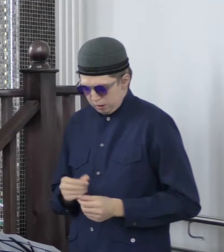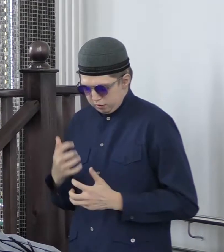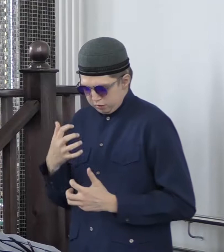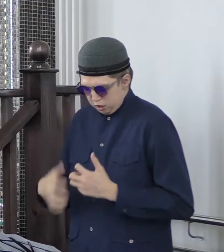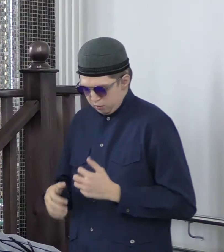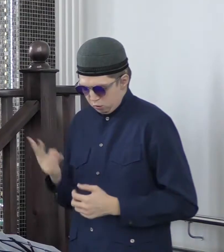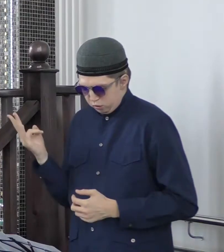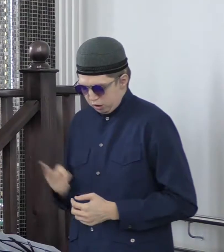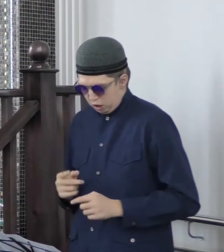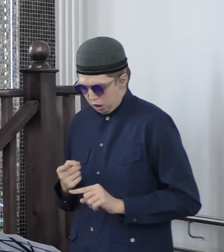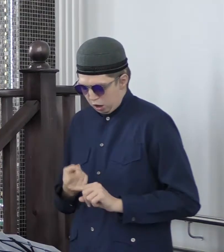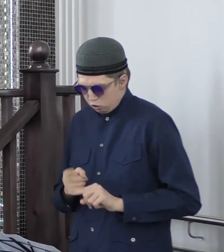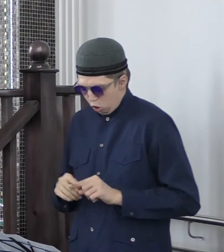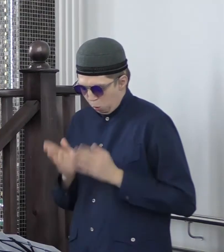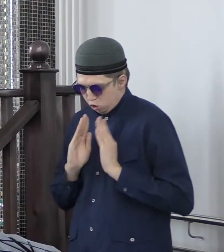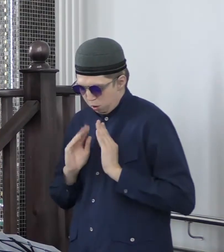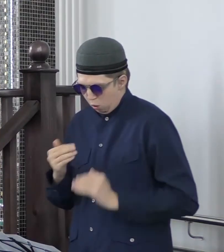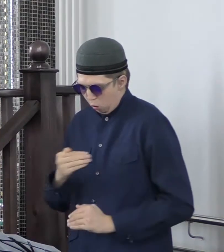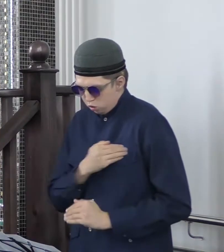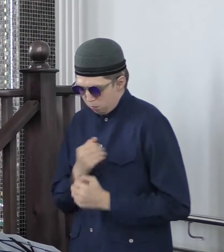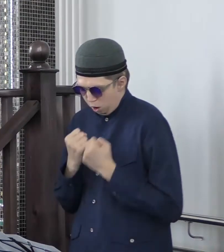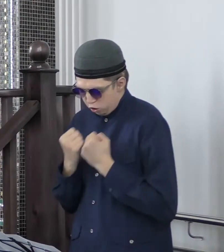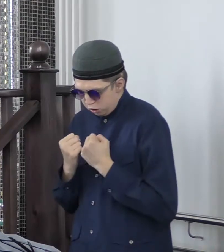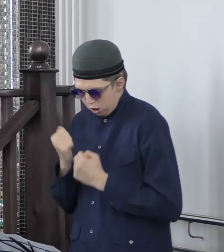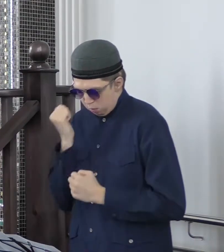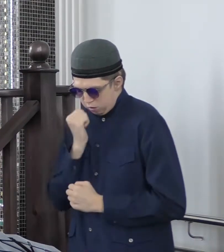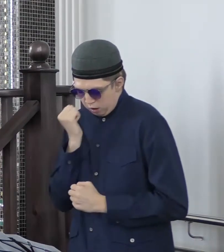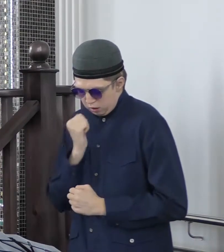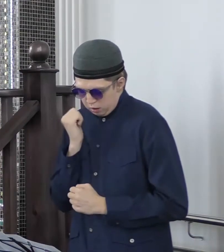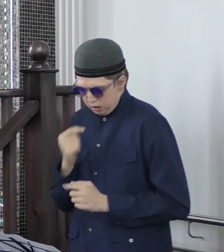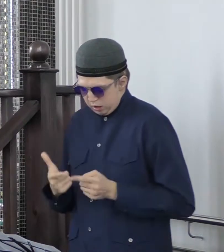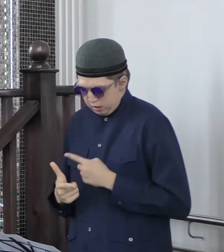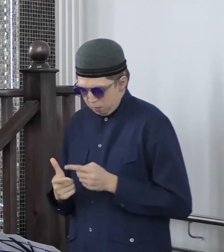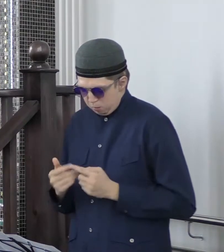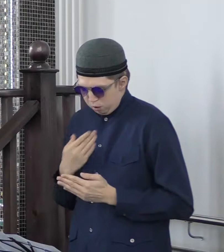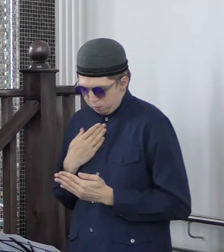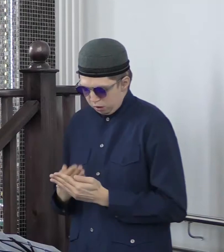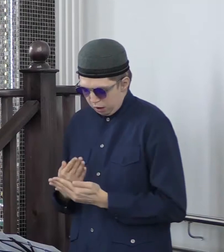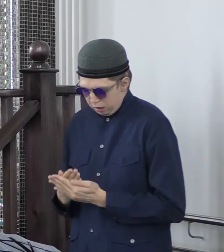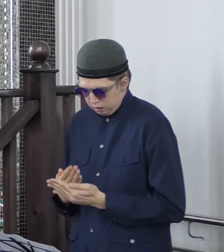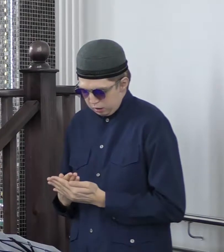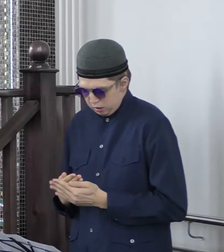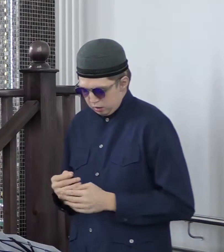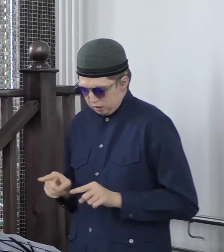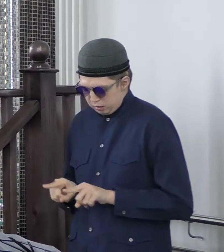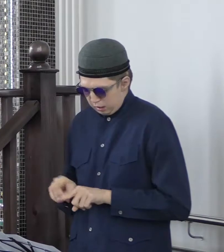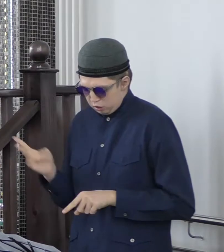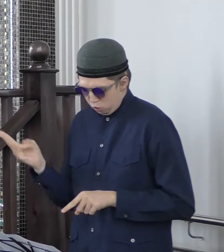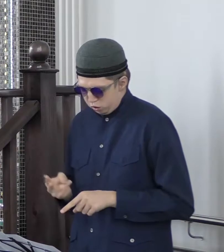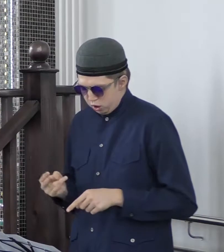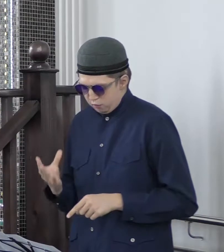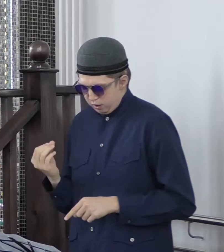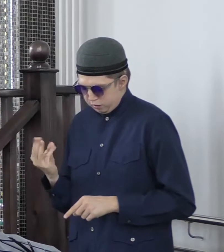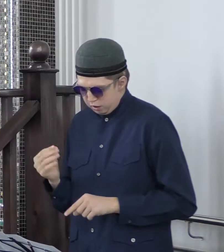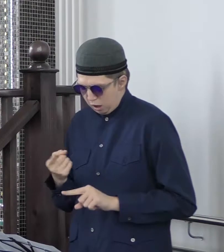видно, что сын, Аллах Атара не будет править тебя и ту, он хатаки совесть не кшибла. Хатаки